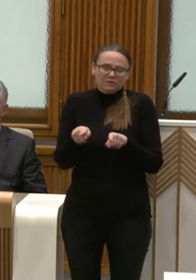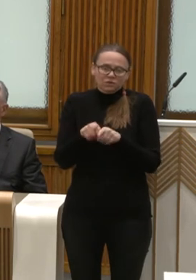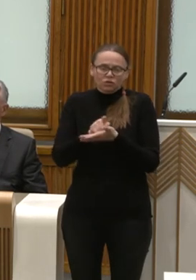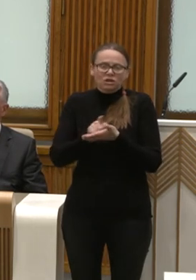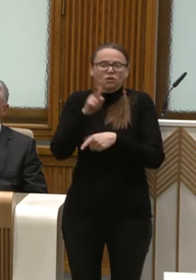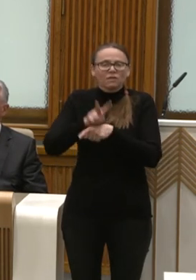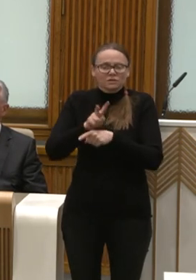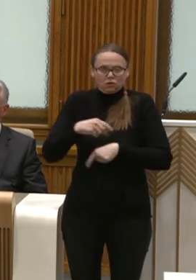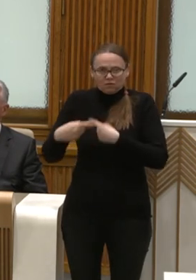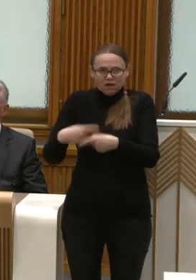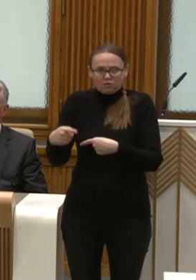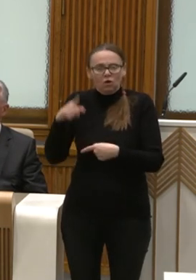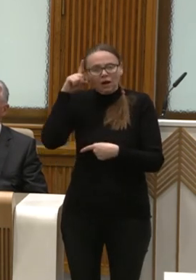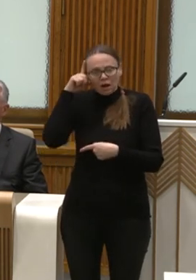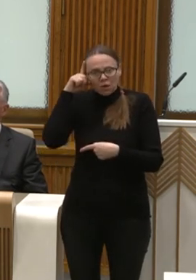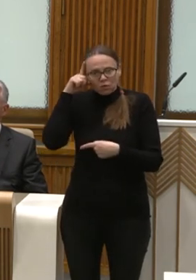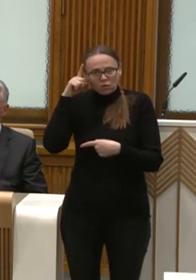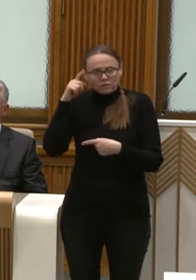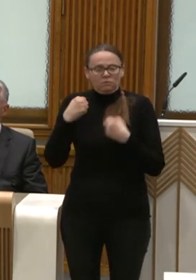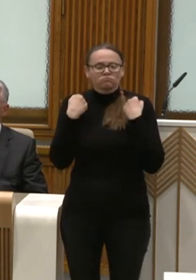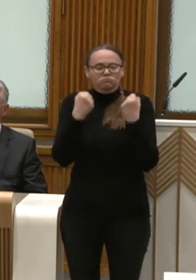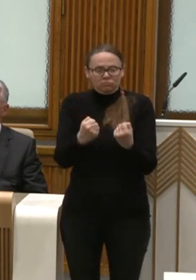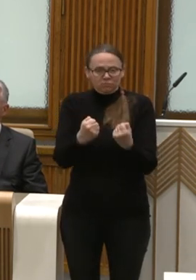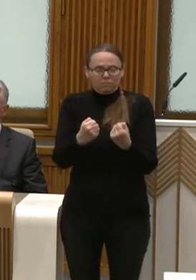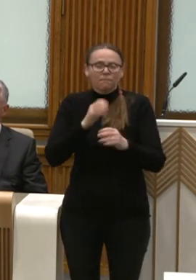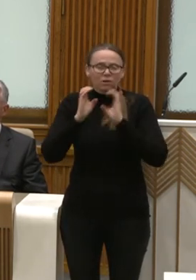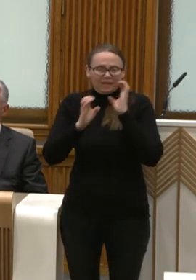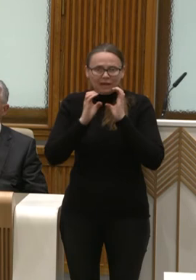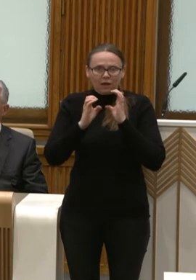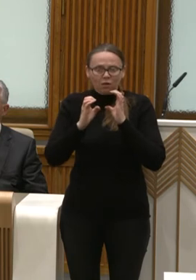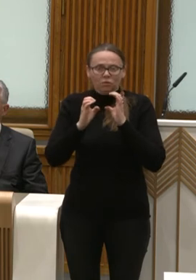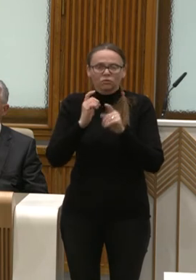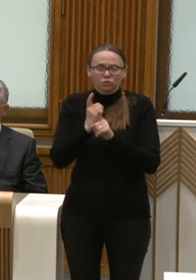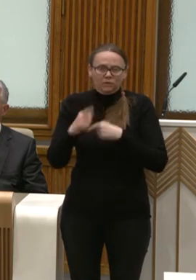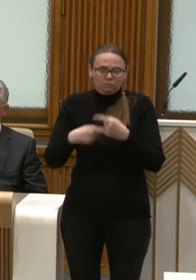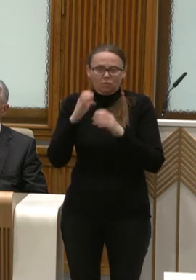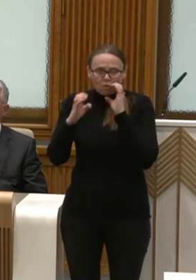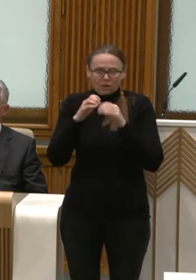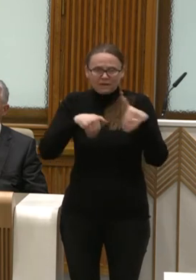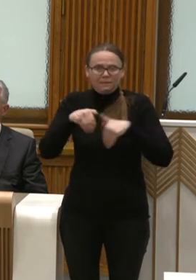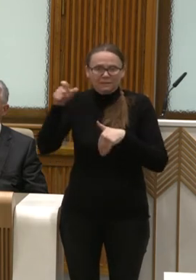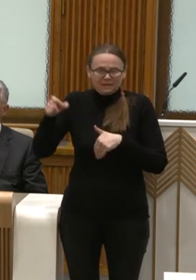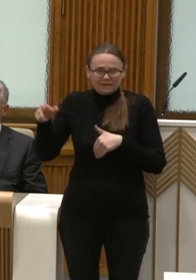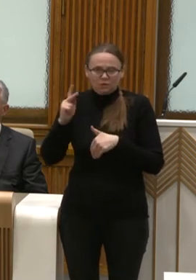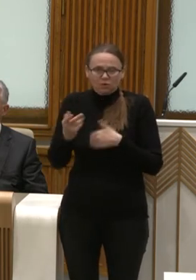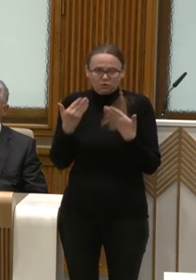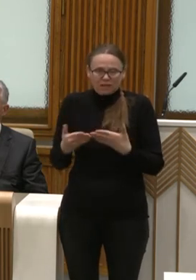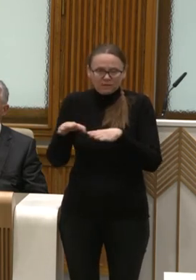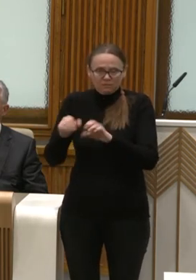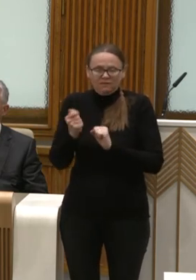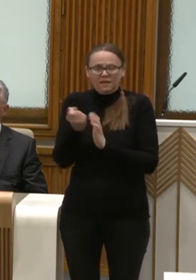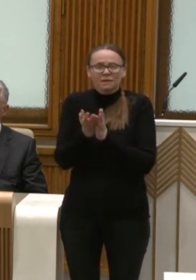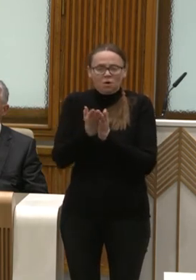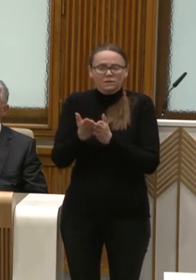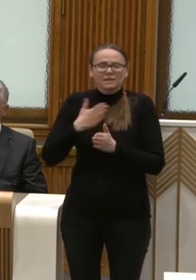potekal. Ključno z tranzitom potekajo komunikacije ministrov, ki so danes prevzeli posle z